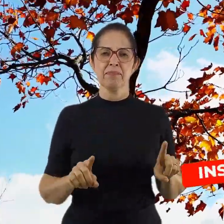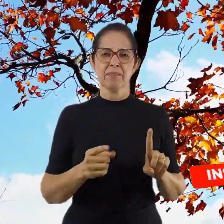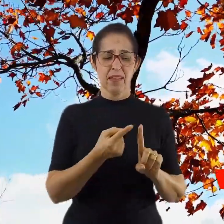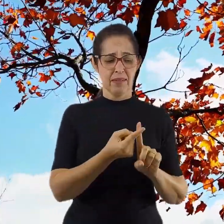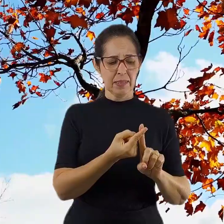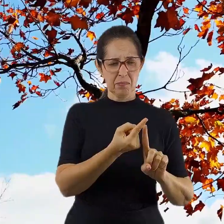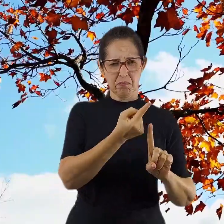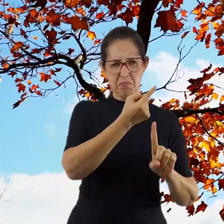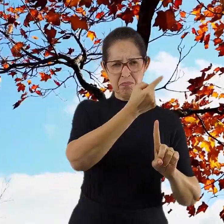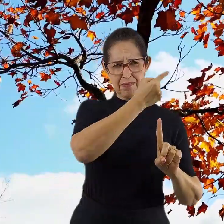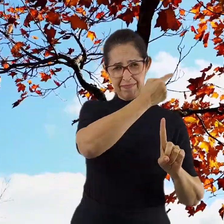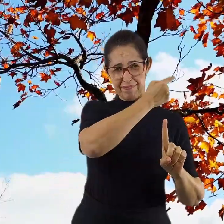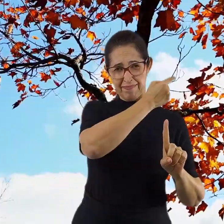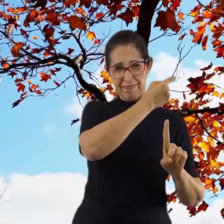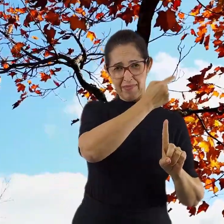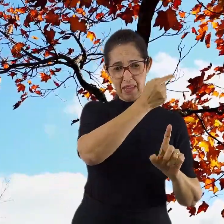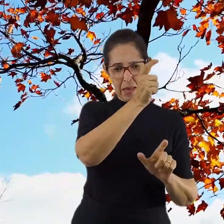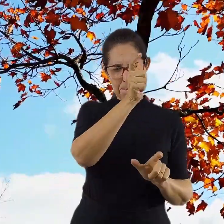dirigiu,